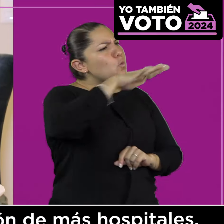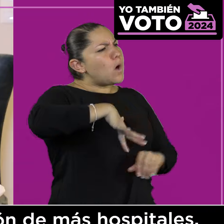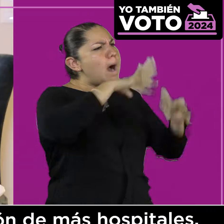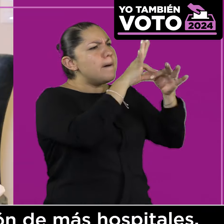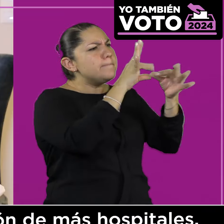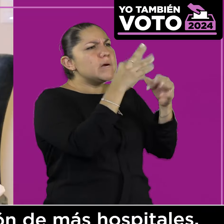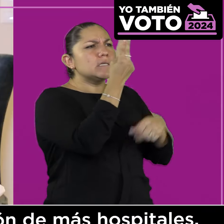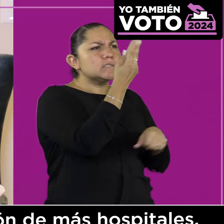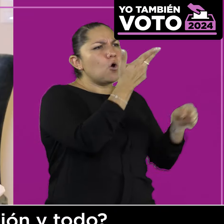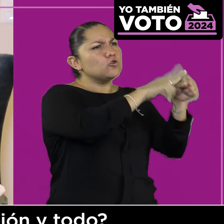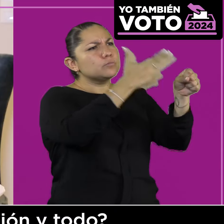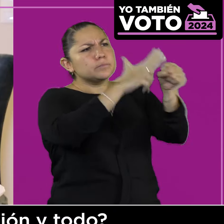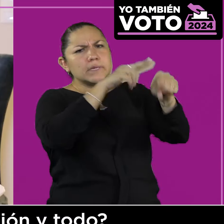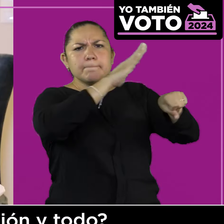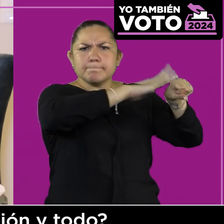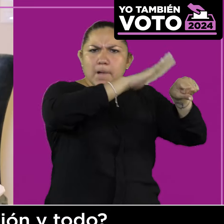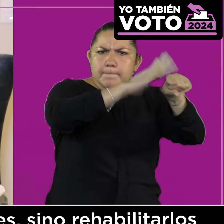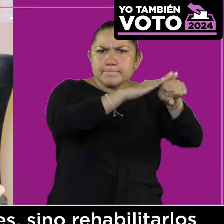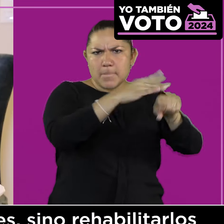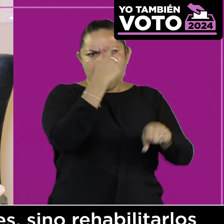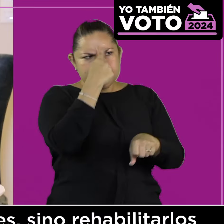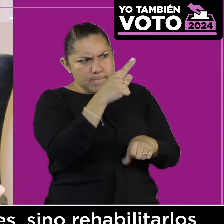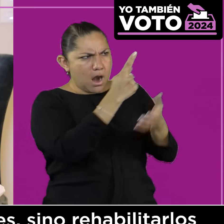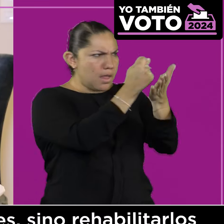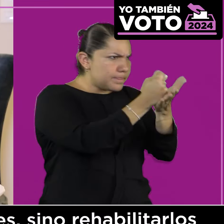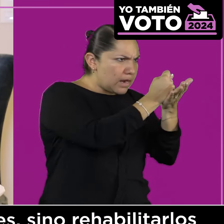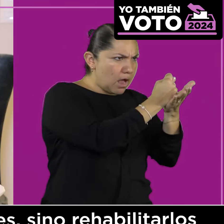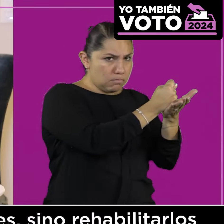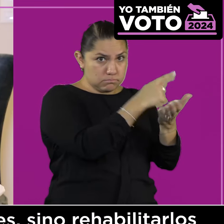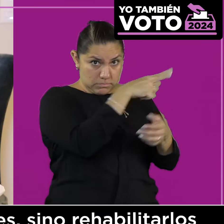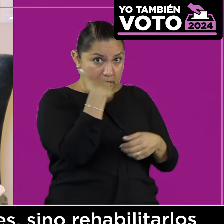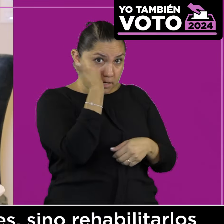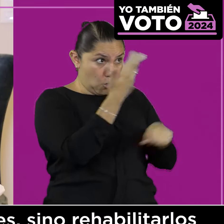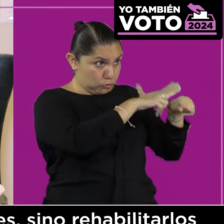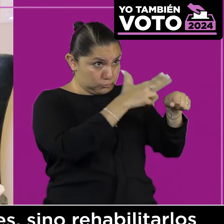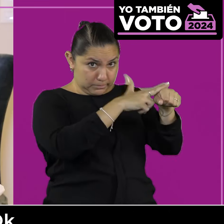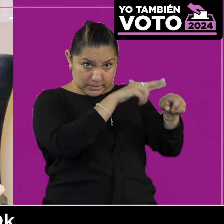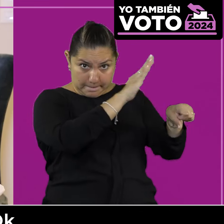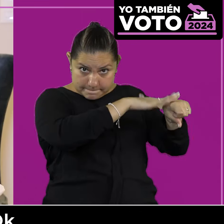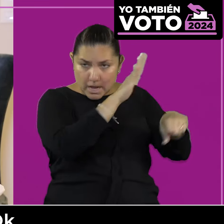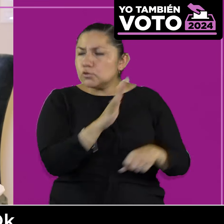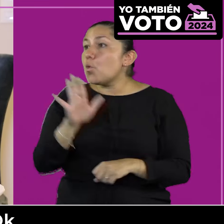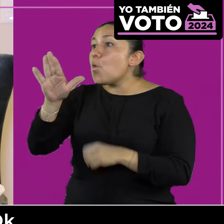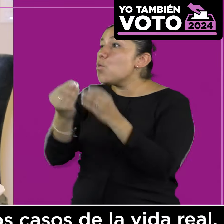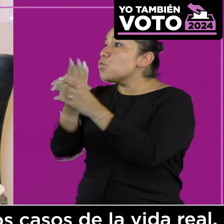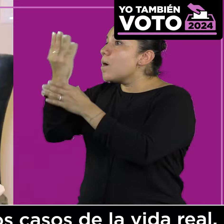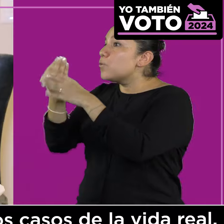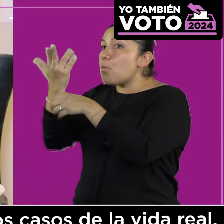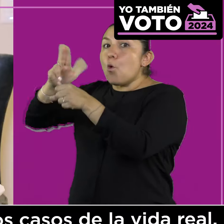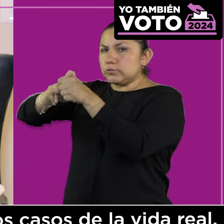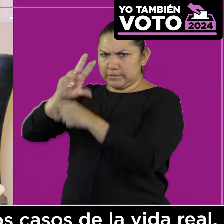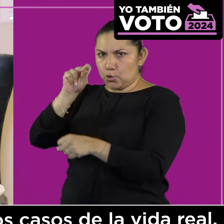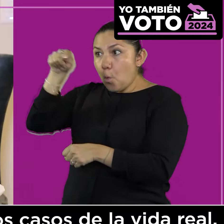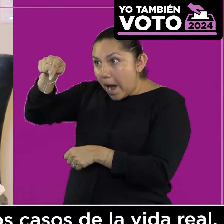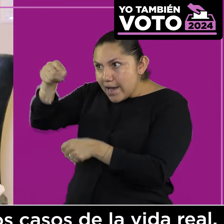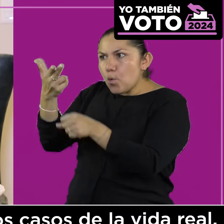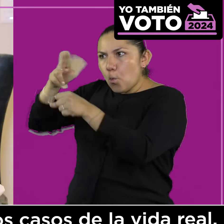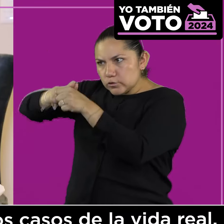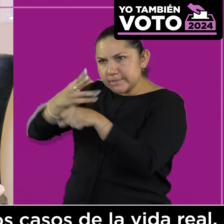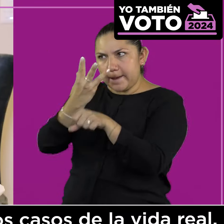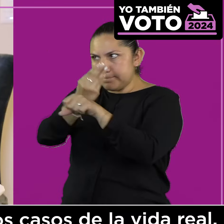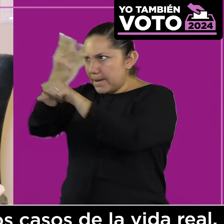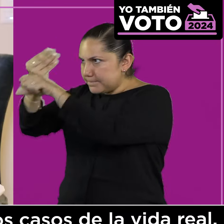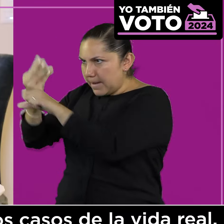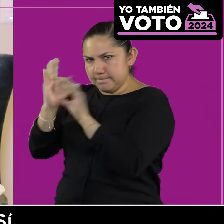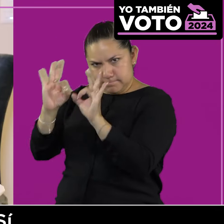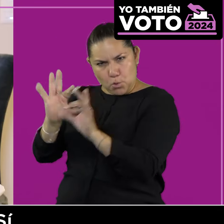de la creación de más hospitales rehabilitación y todo no de más hospitales sino rehabilitar los que ya están reabilitar Okay te voy a contar algunos